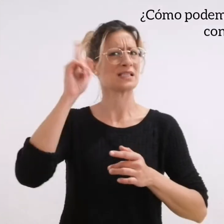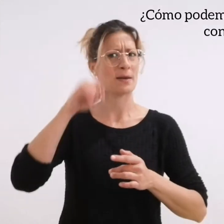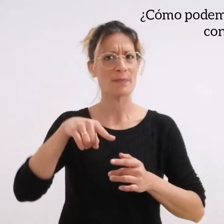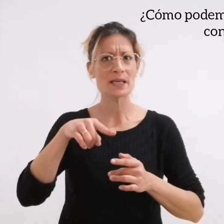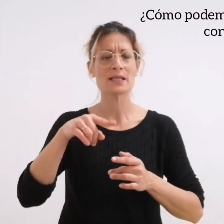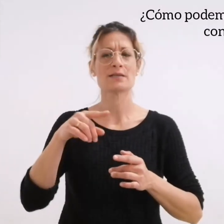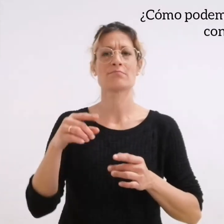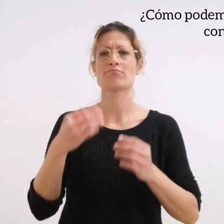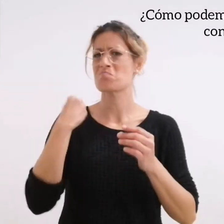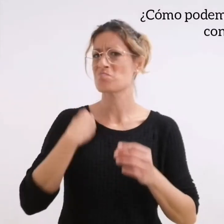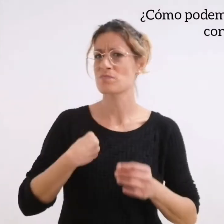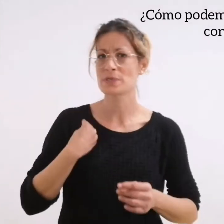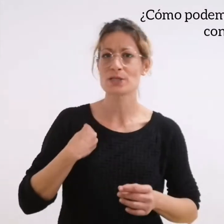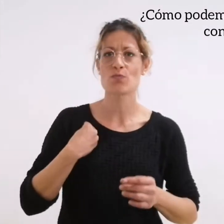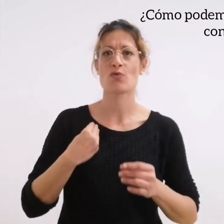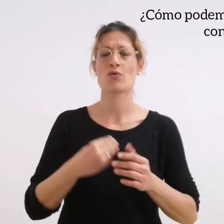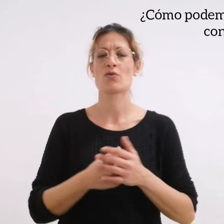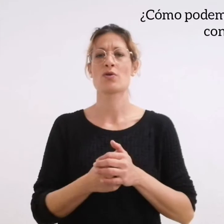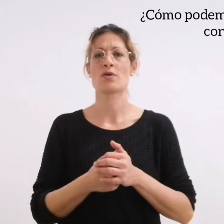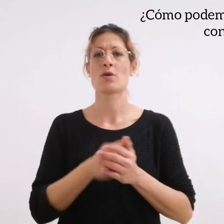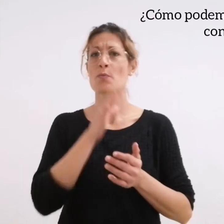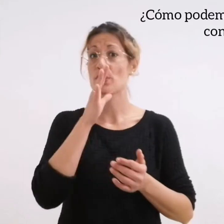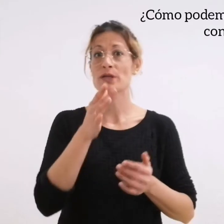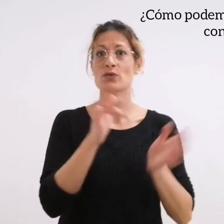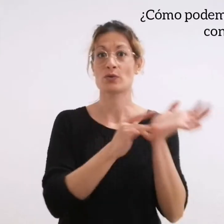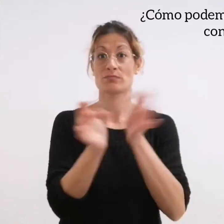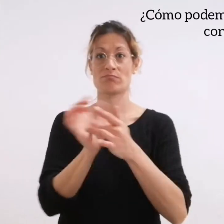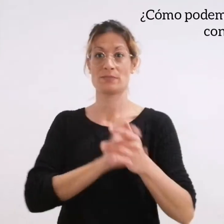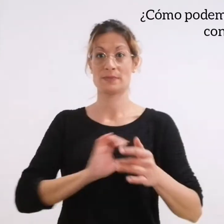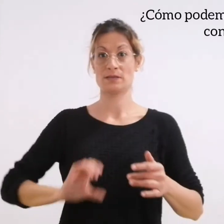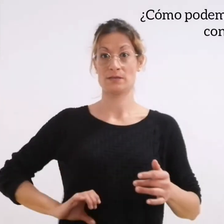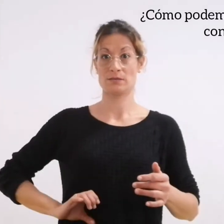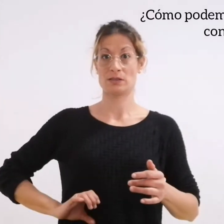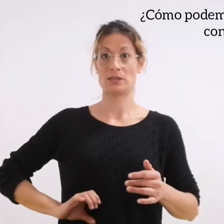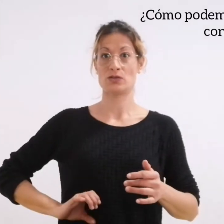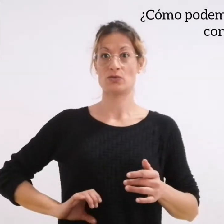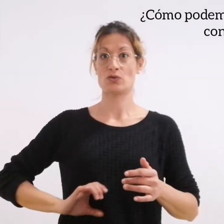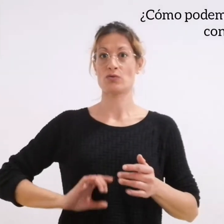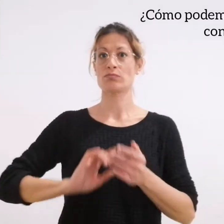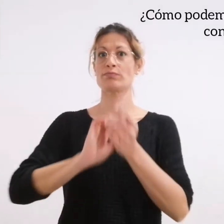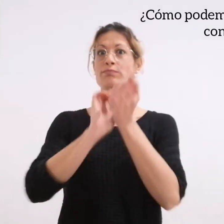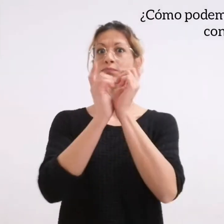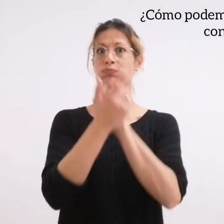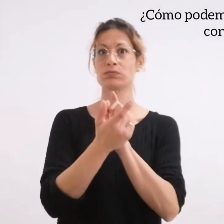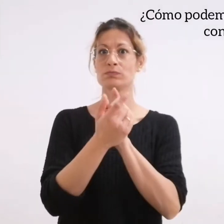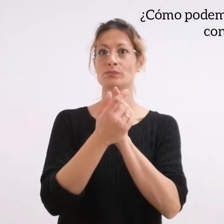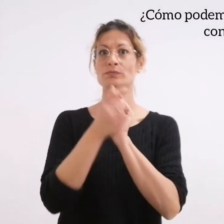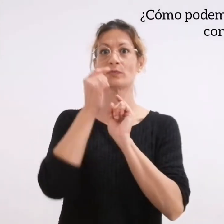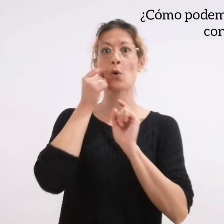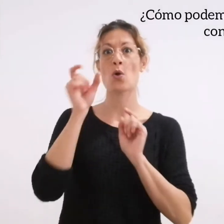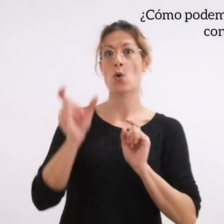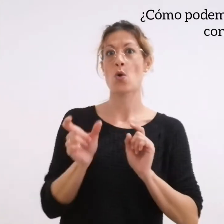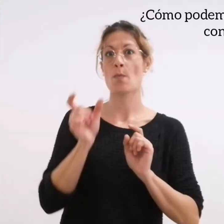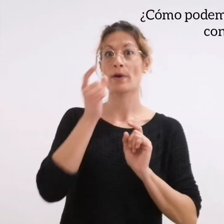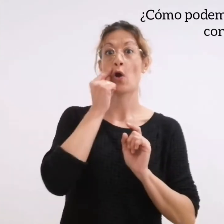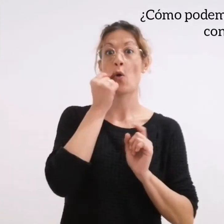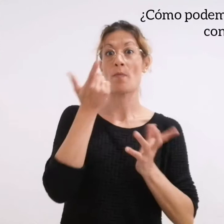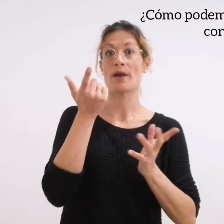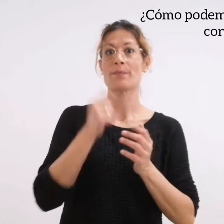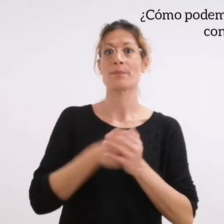viviente. Por eso, Jesucristo, Él se hizo hombre porque un hombre pecó, un hombre tenía que pagar. Pero